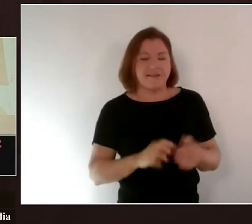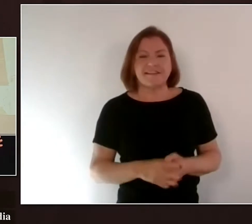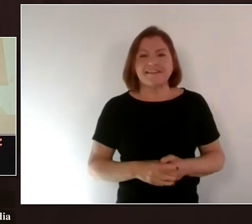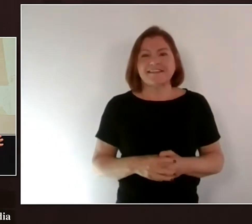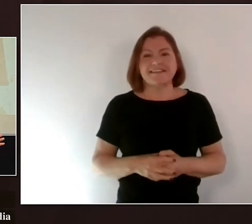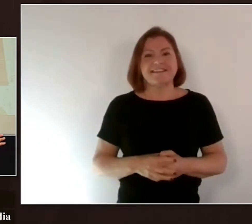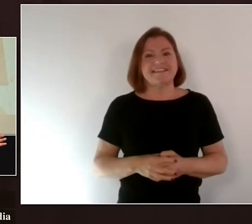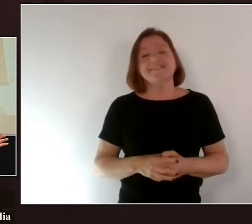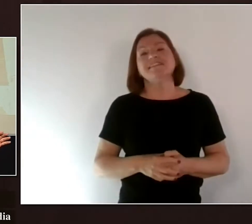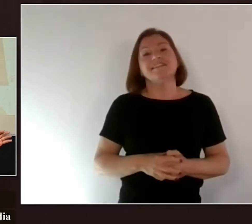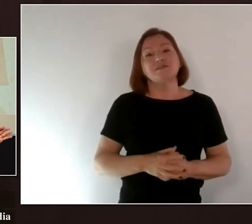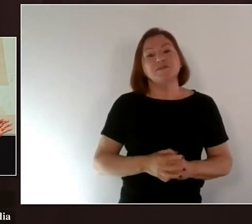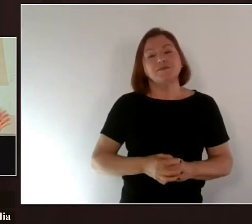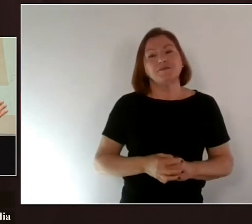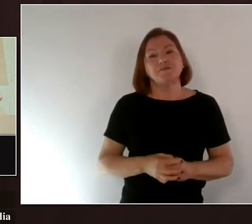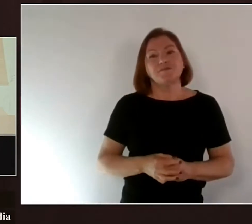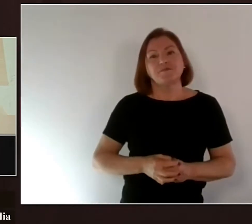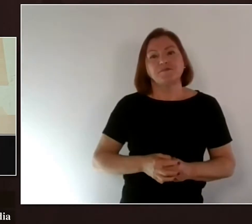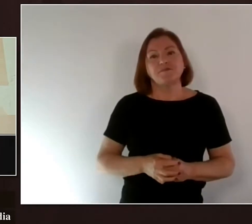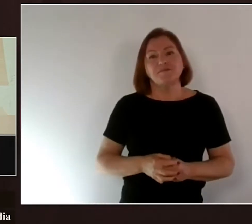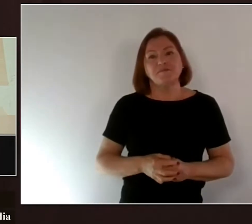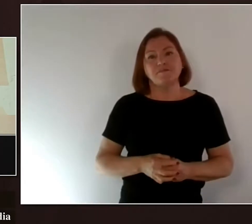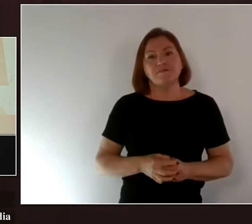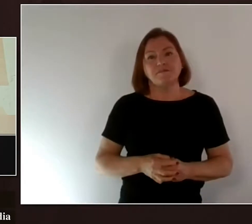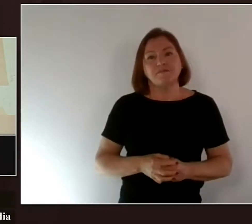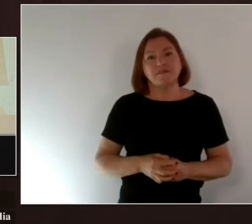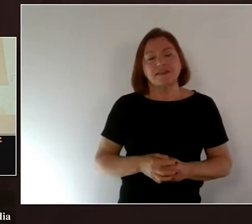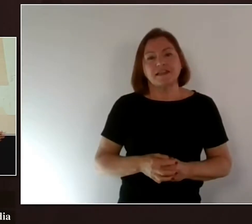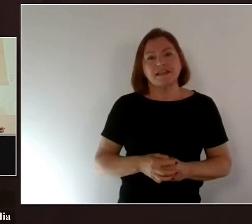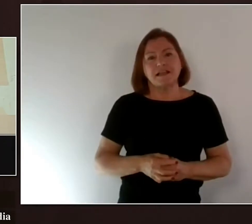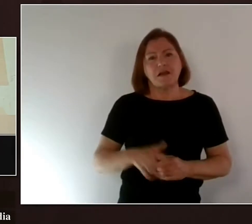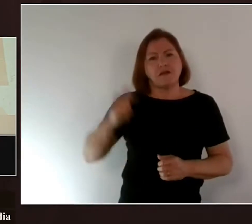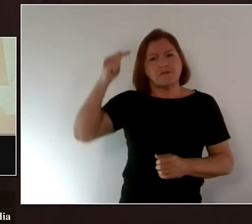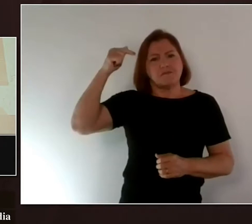Vou tentar falar de cor. Nos seus santos montes, está aqui?